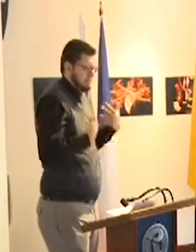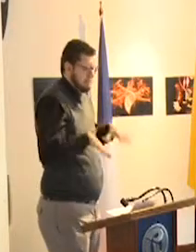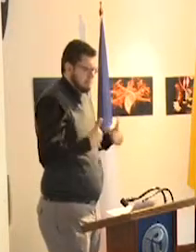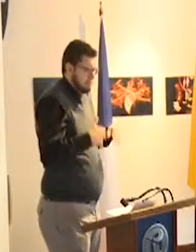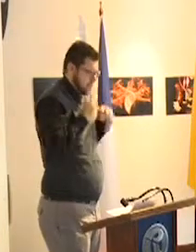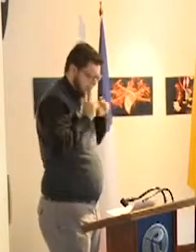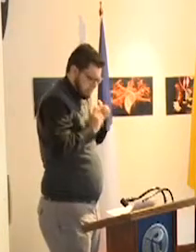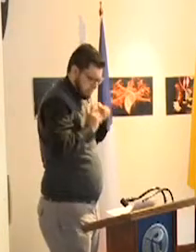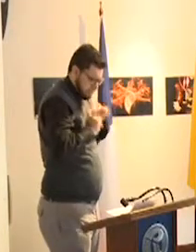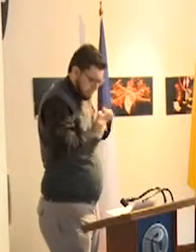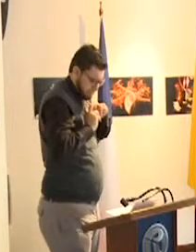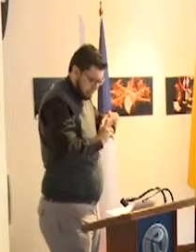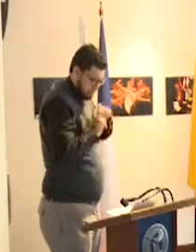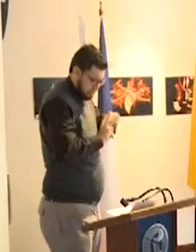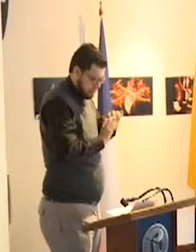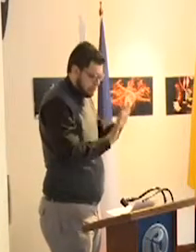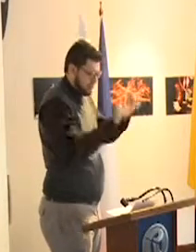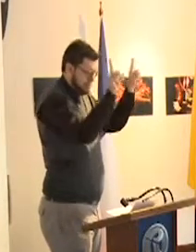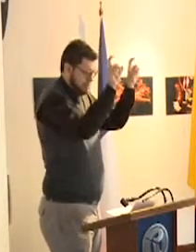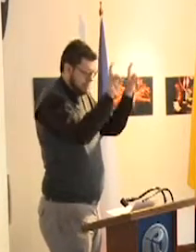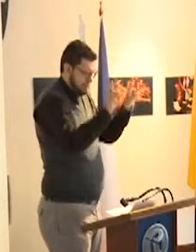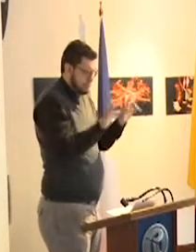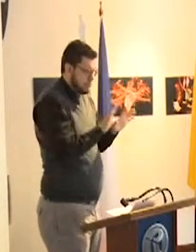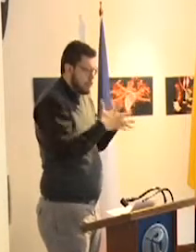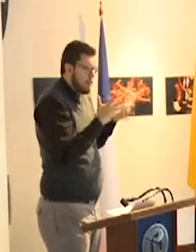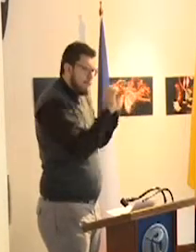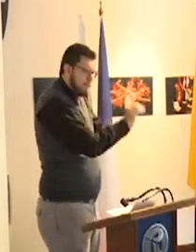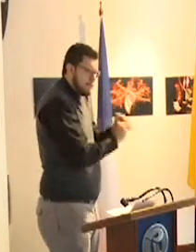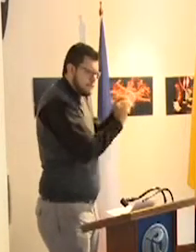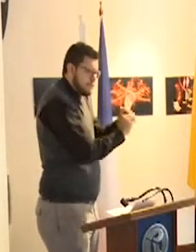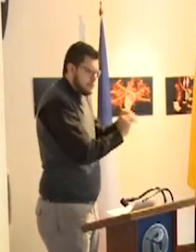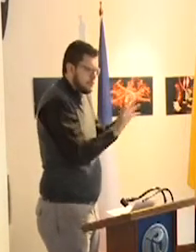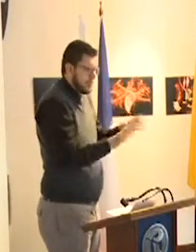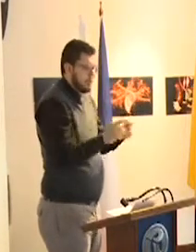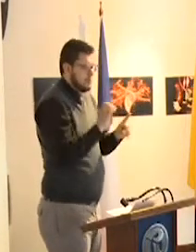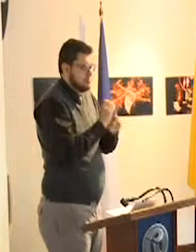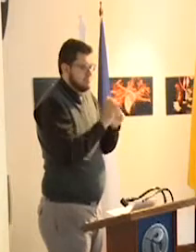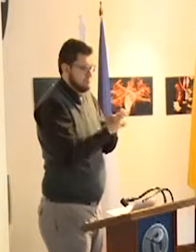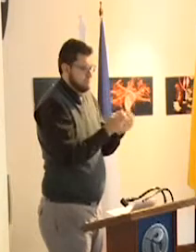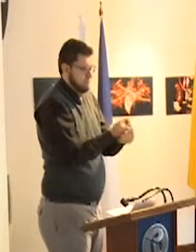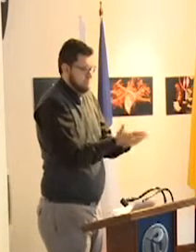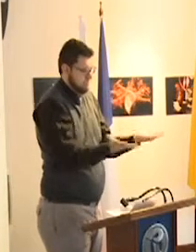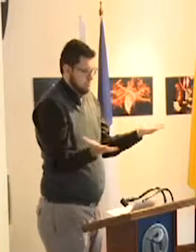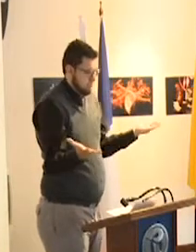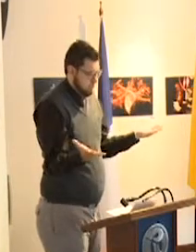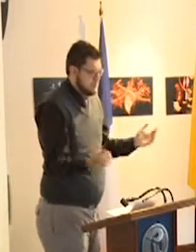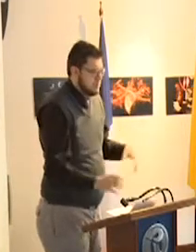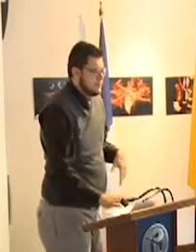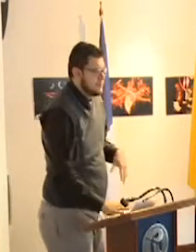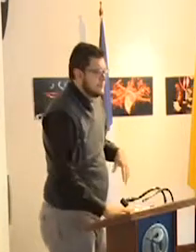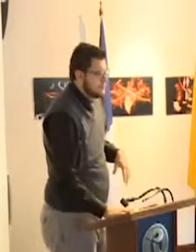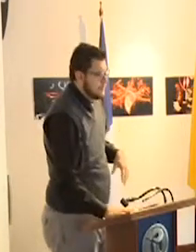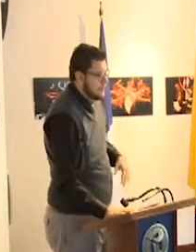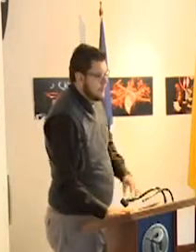Centro de Estudios sobre Profesionalización con una amplia trayectoria en investigación,